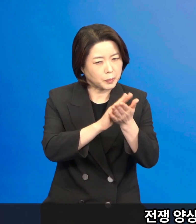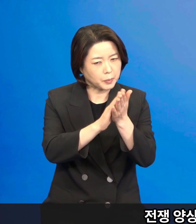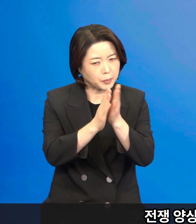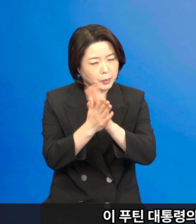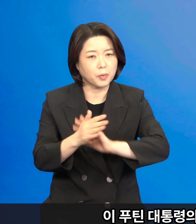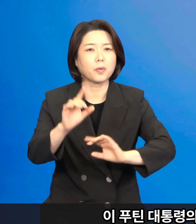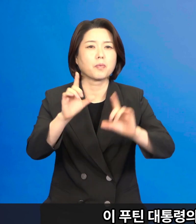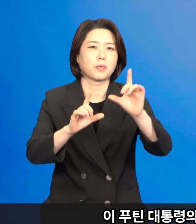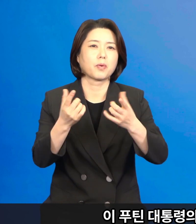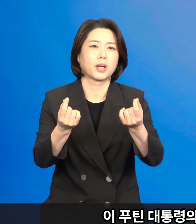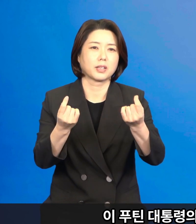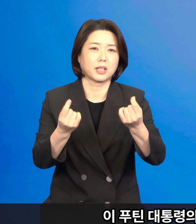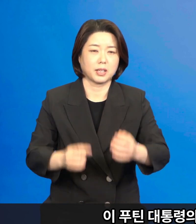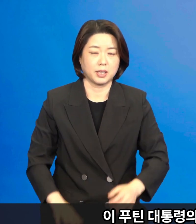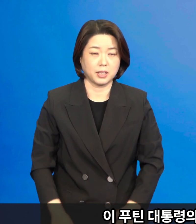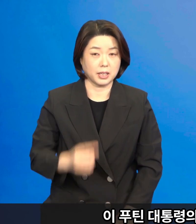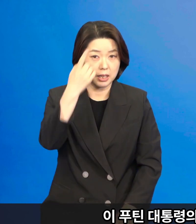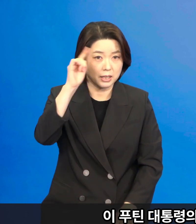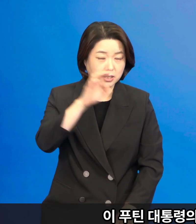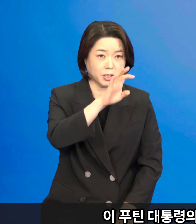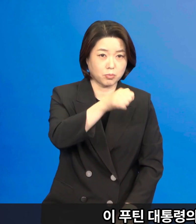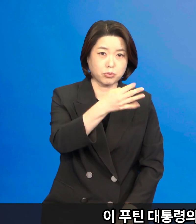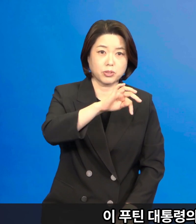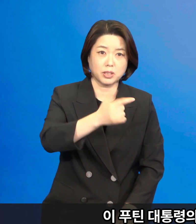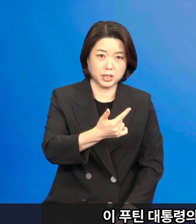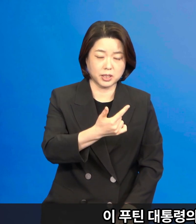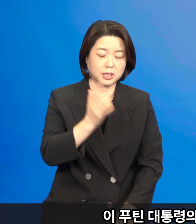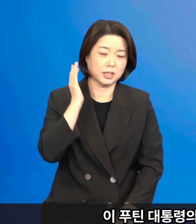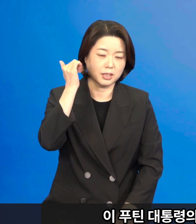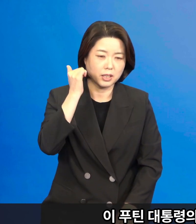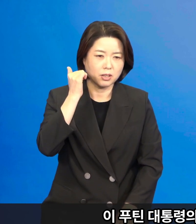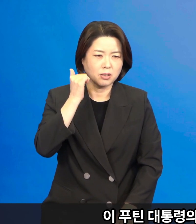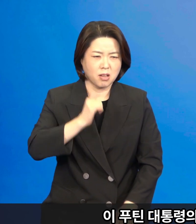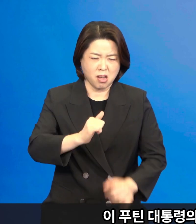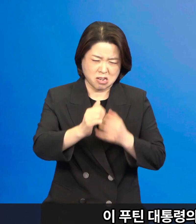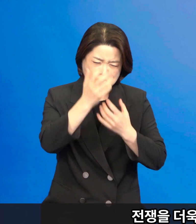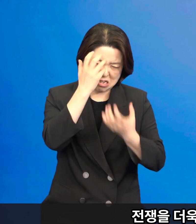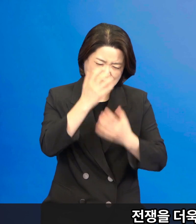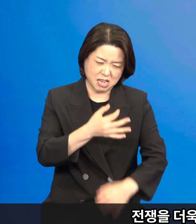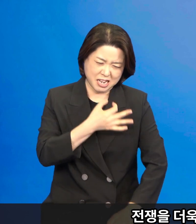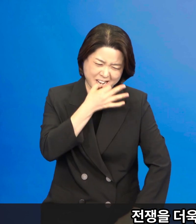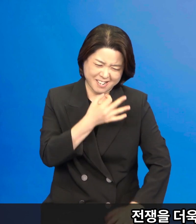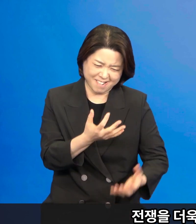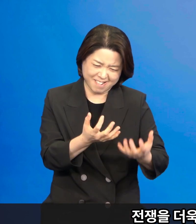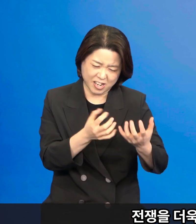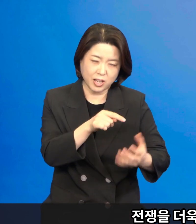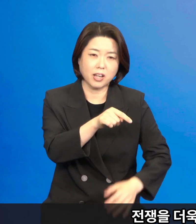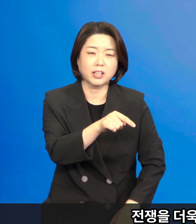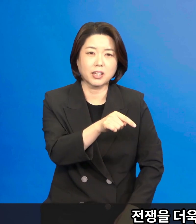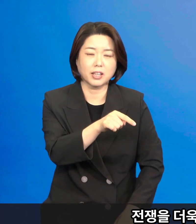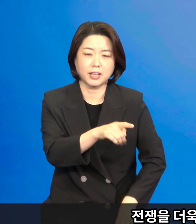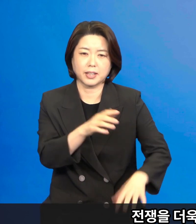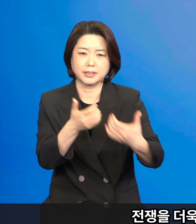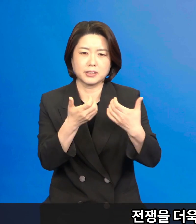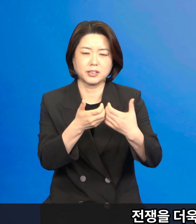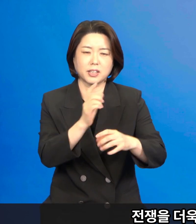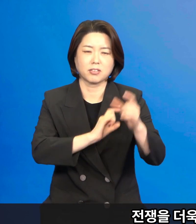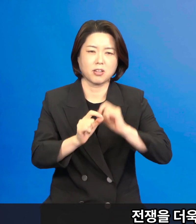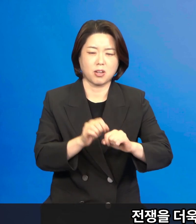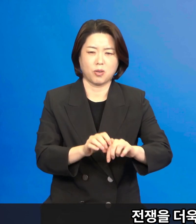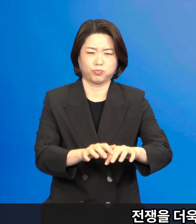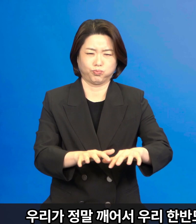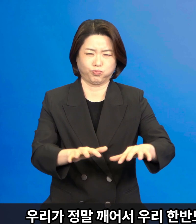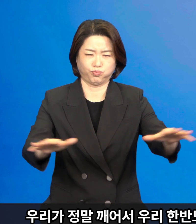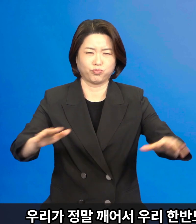있고 이 푸틴 대통령의 끝없는 광기와 또한 탐욕이 전쟁을 더욱